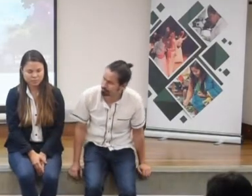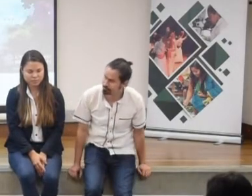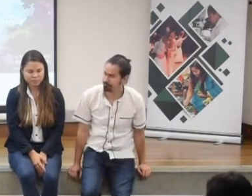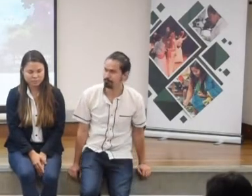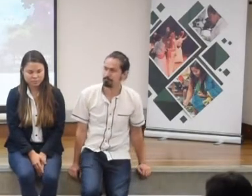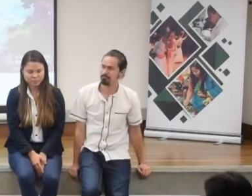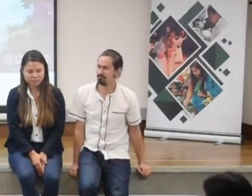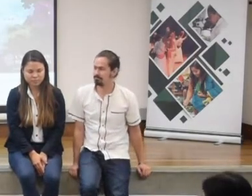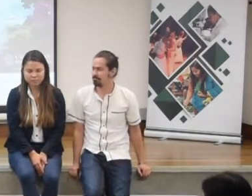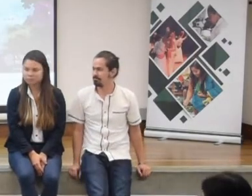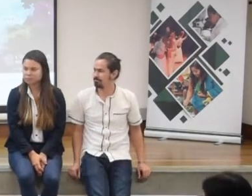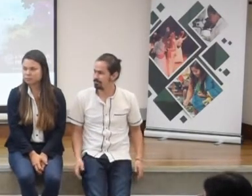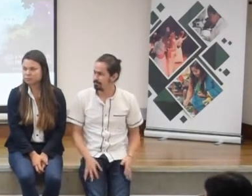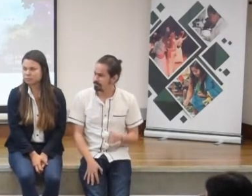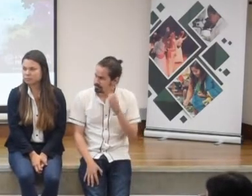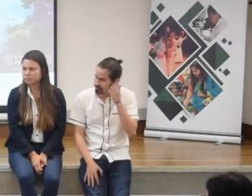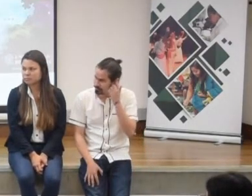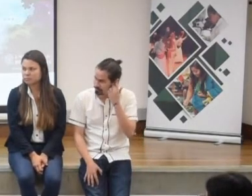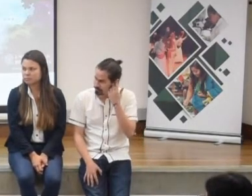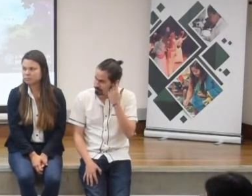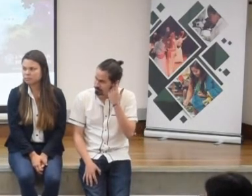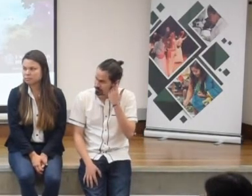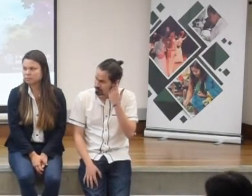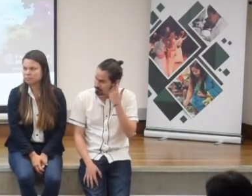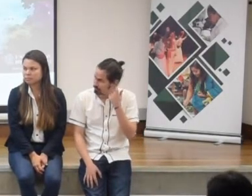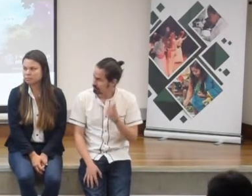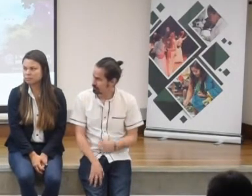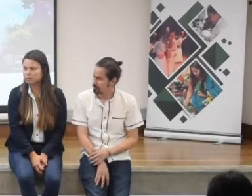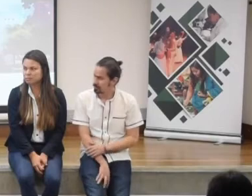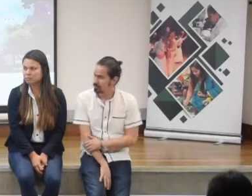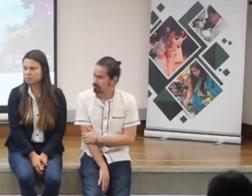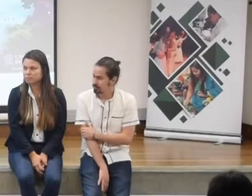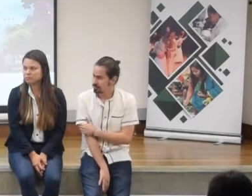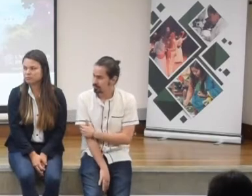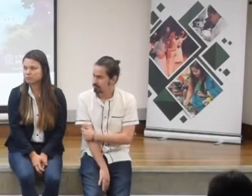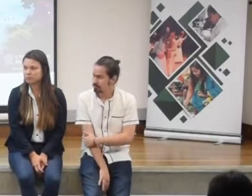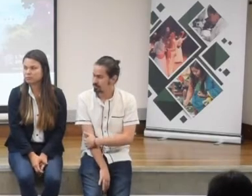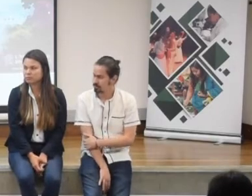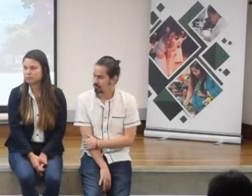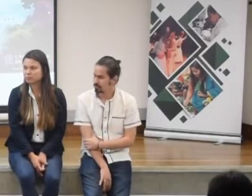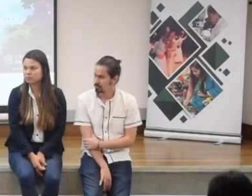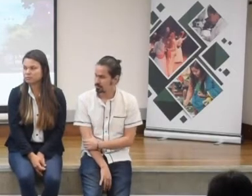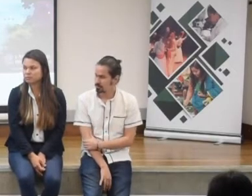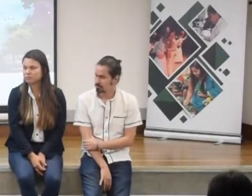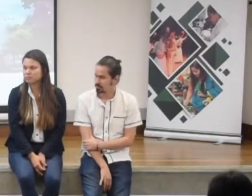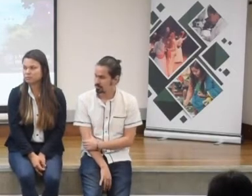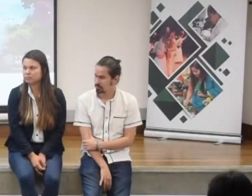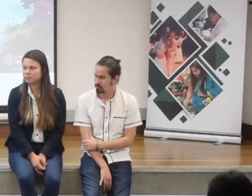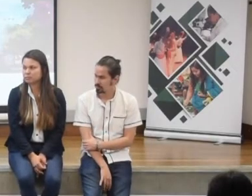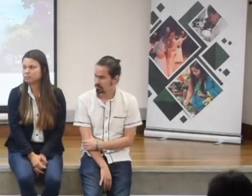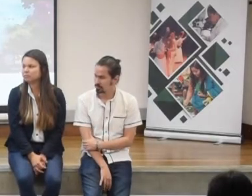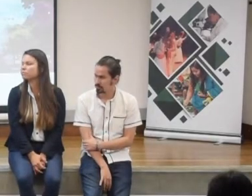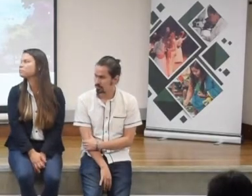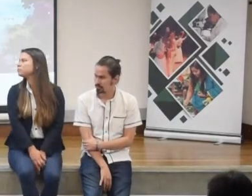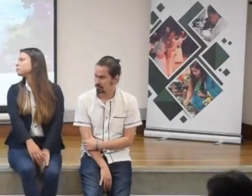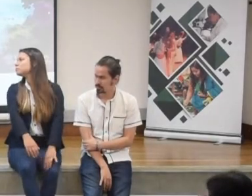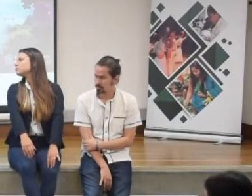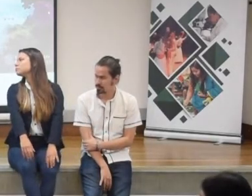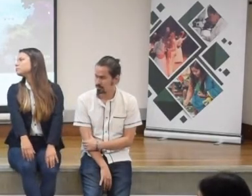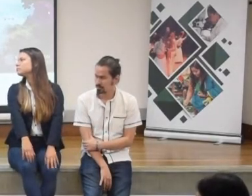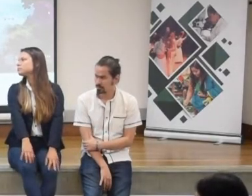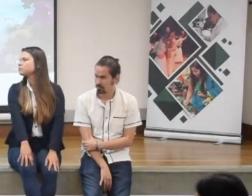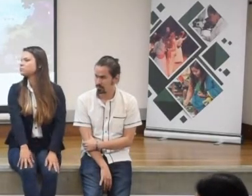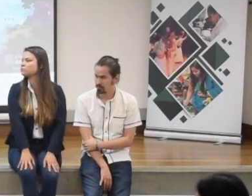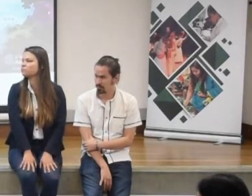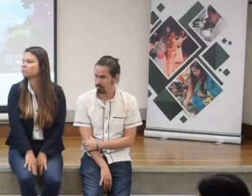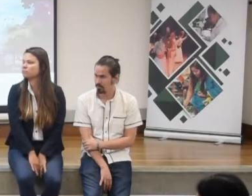Bueno, recordamos las fechas para que las anotemos. Yo mirando el calendario, pues sería cada 15 días, entonces la